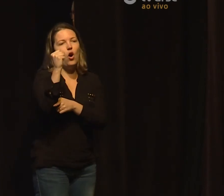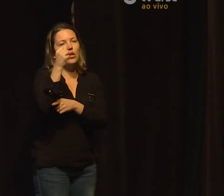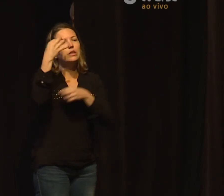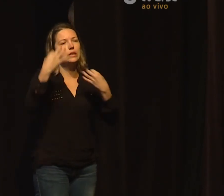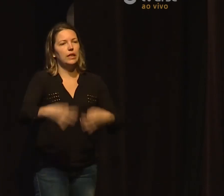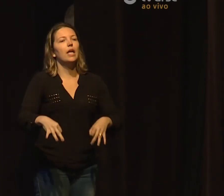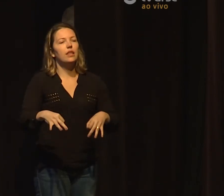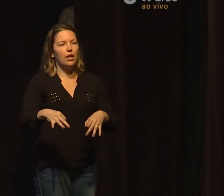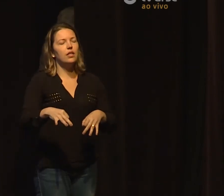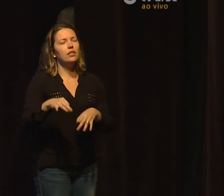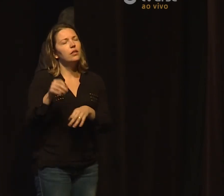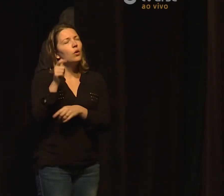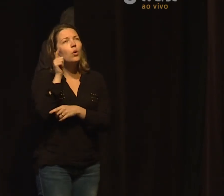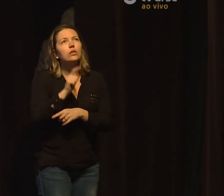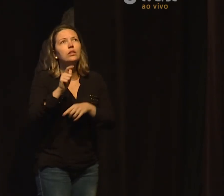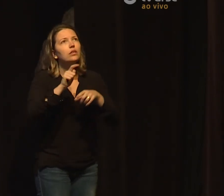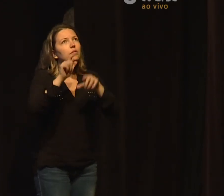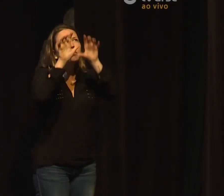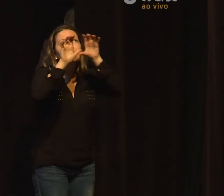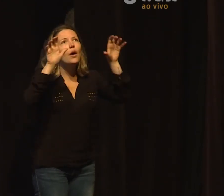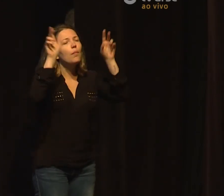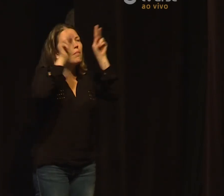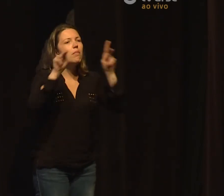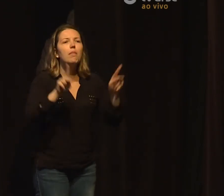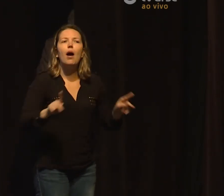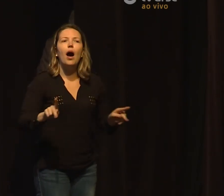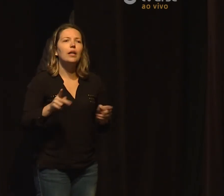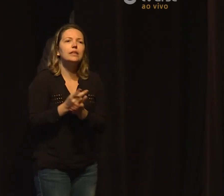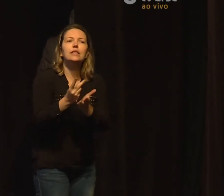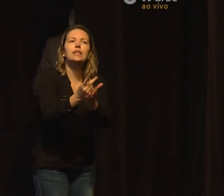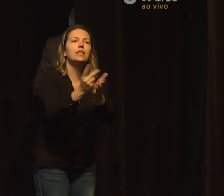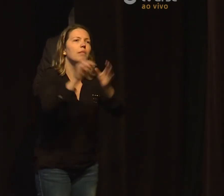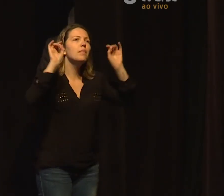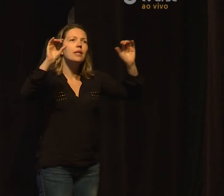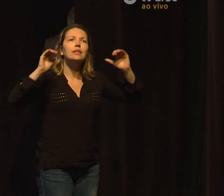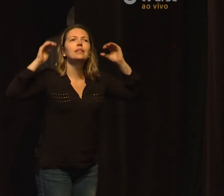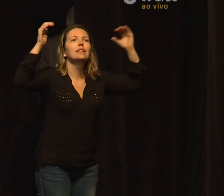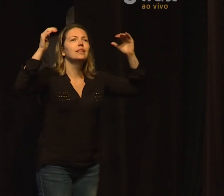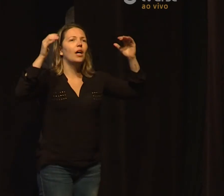Que alcances a paz para sempre nosso magnífico. Jamais